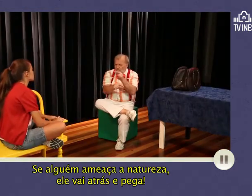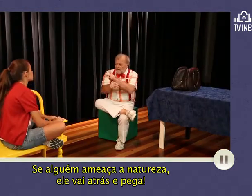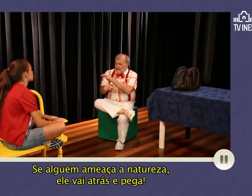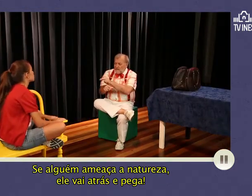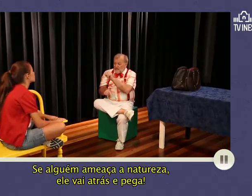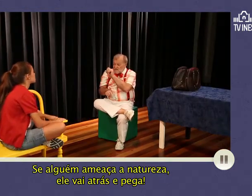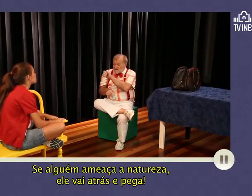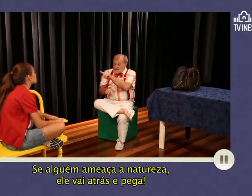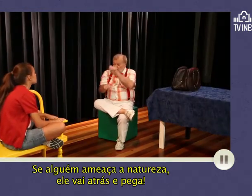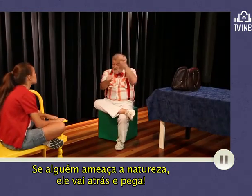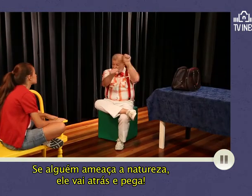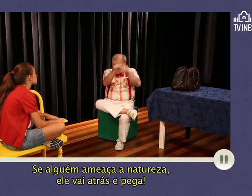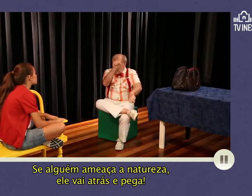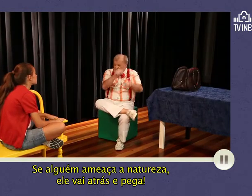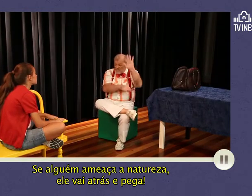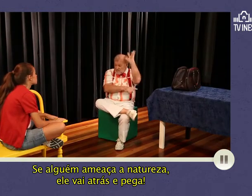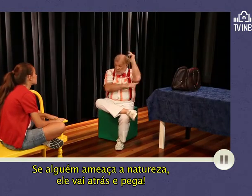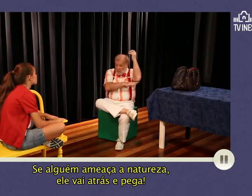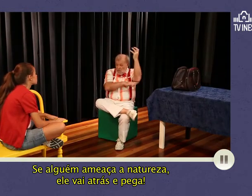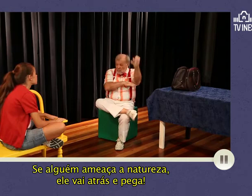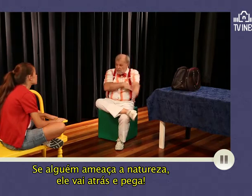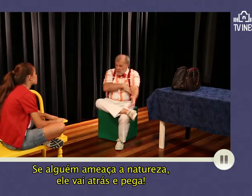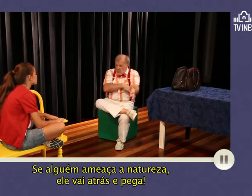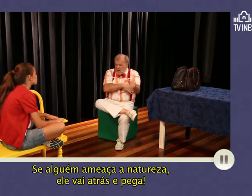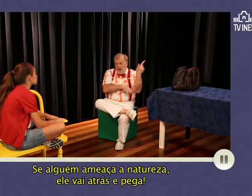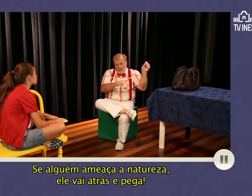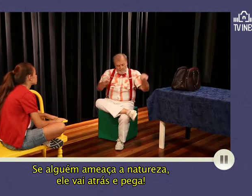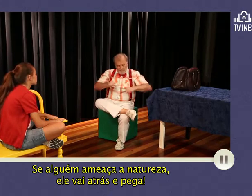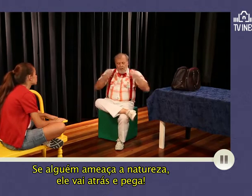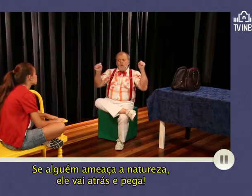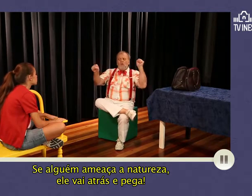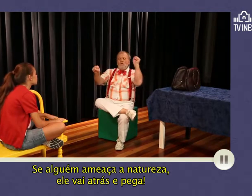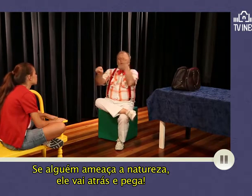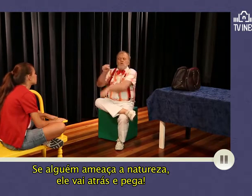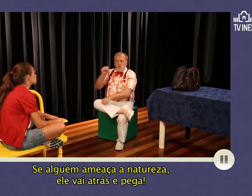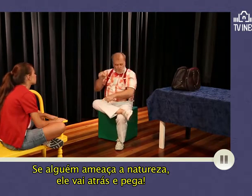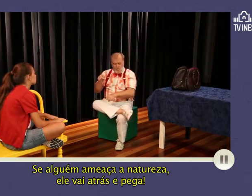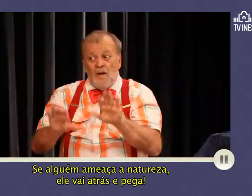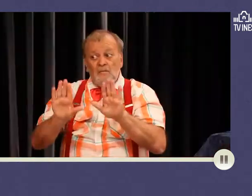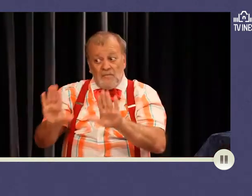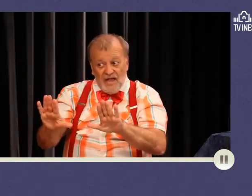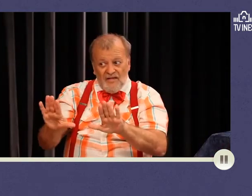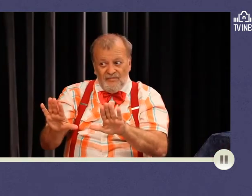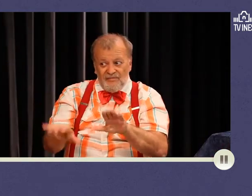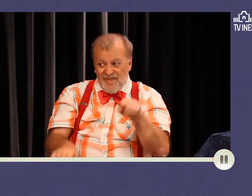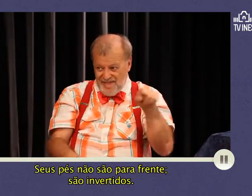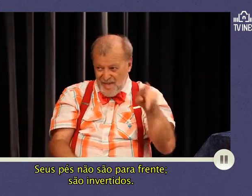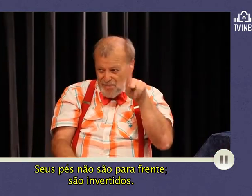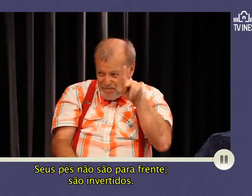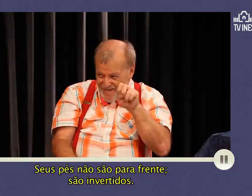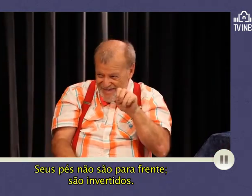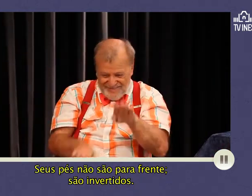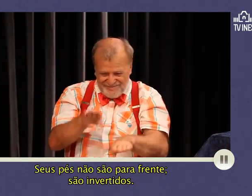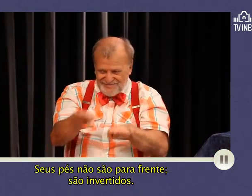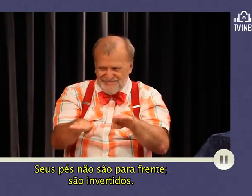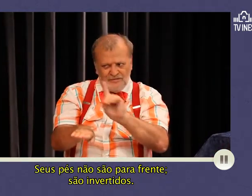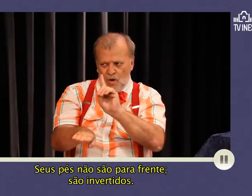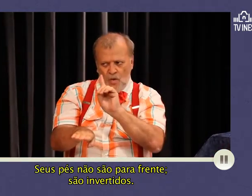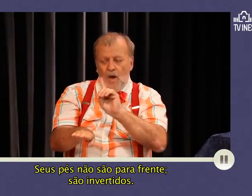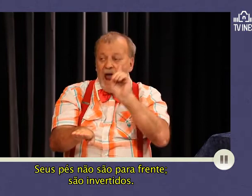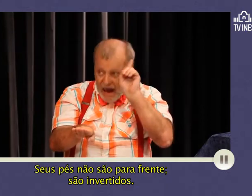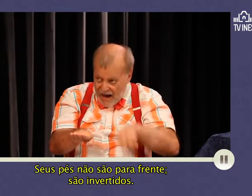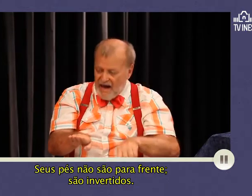Se alguém ameaça a natureza, ele vai atrás e pega. Seus